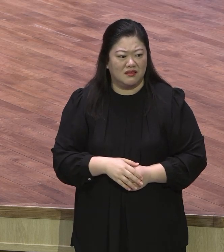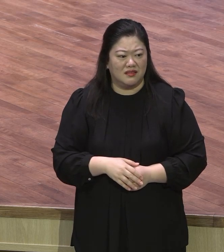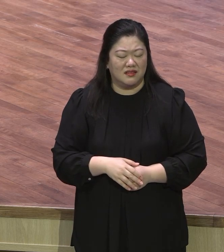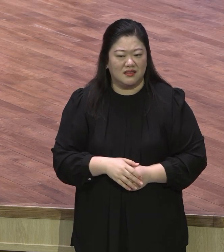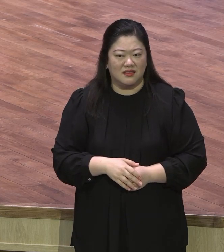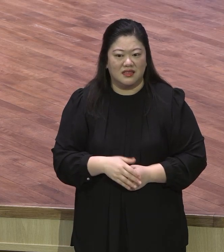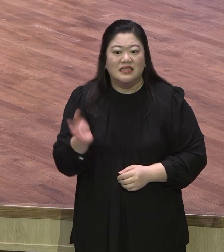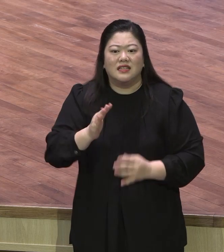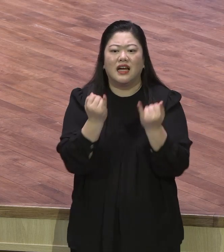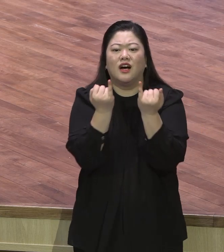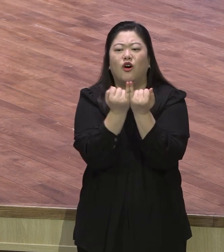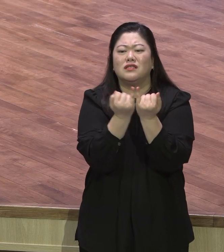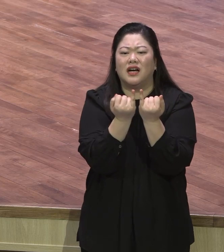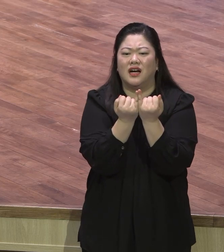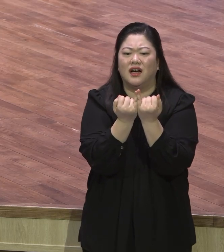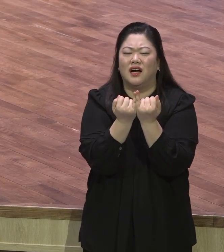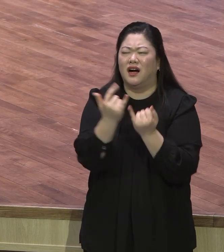여자들이 너무 많아요.